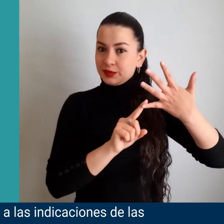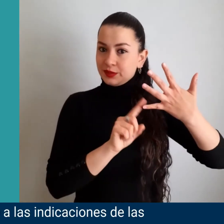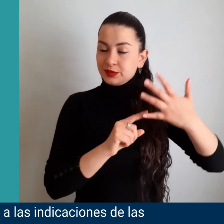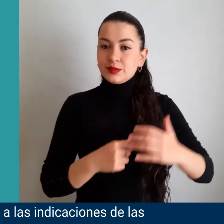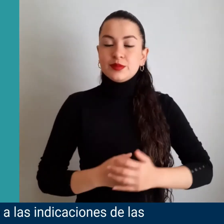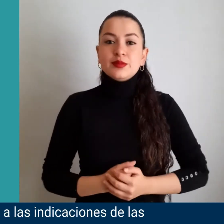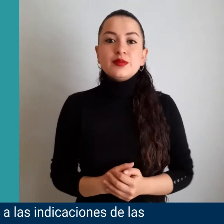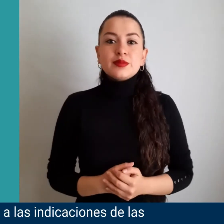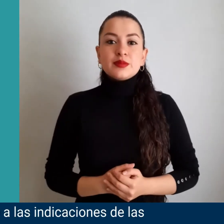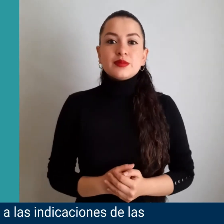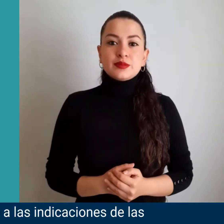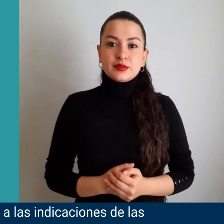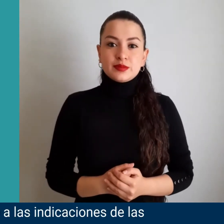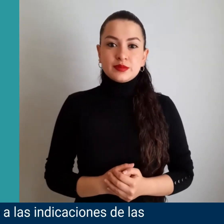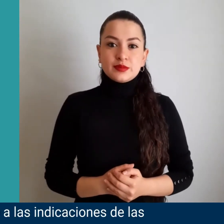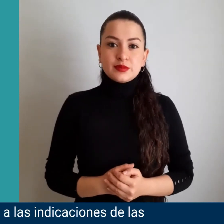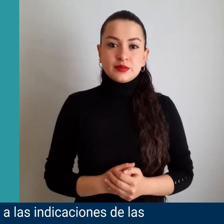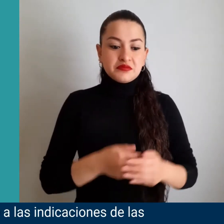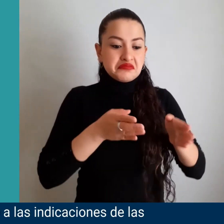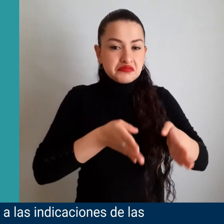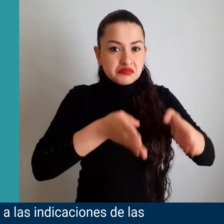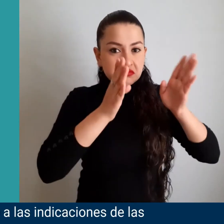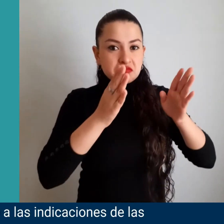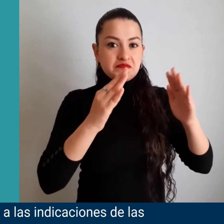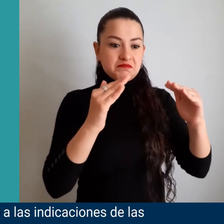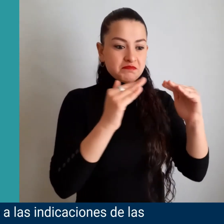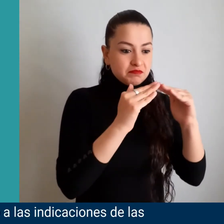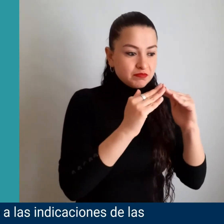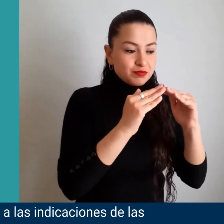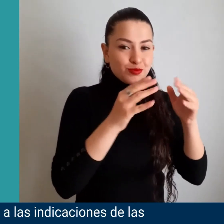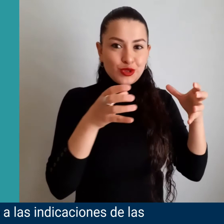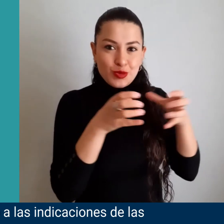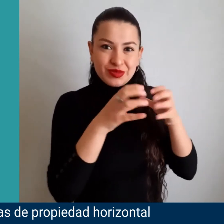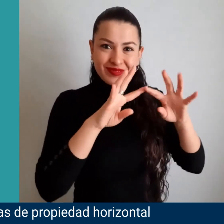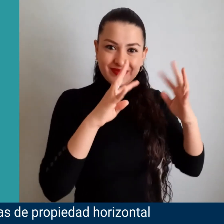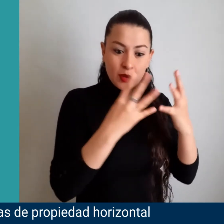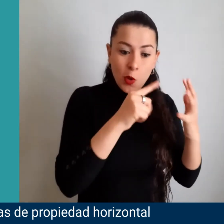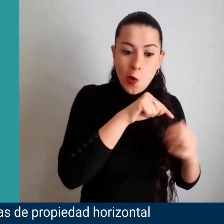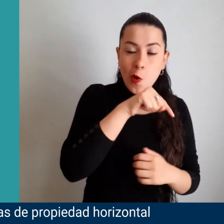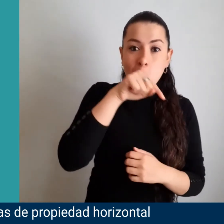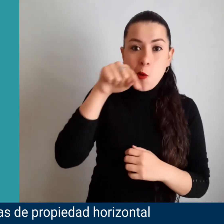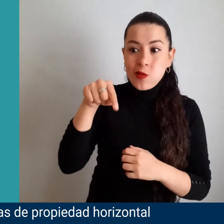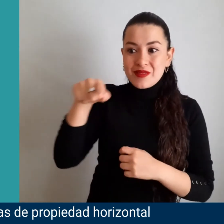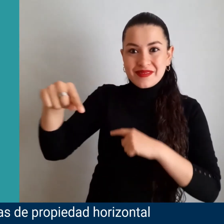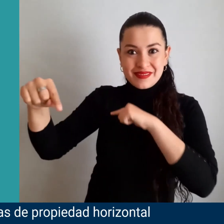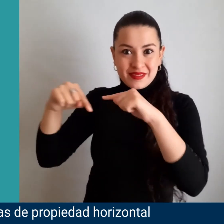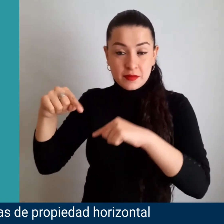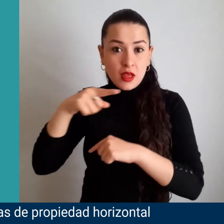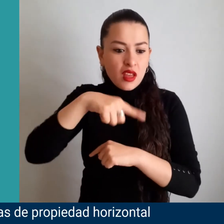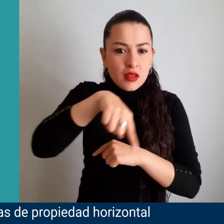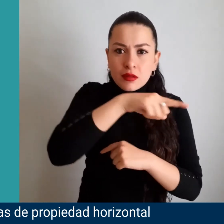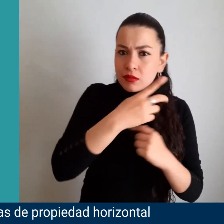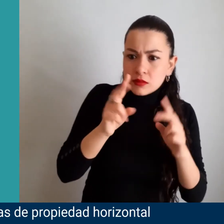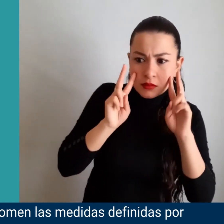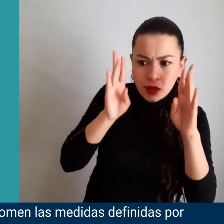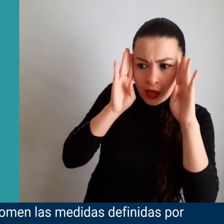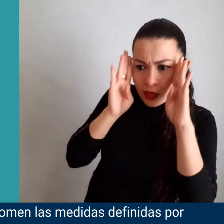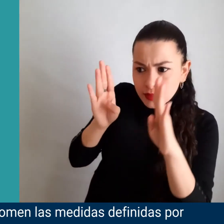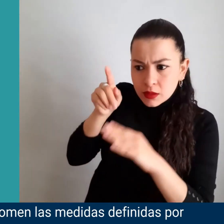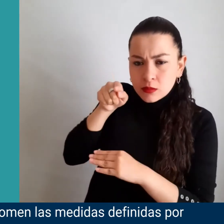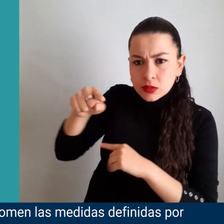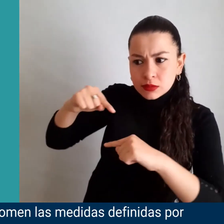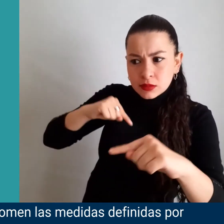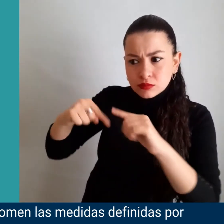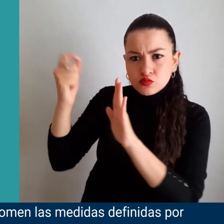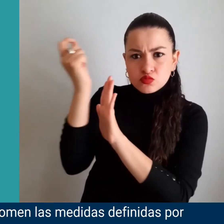Quinto, estar atento a las indicaciones de las administradoras de propiedad horizontal y